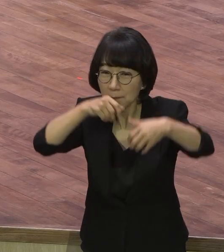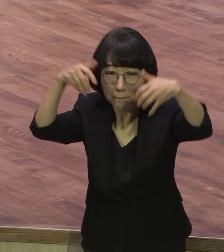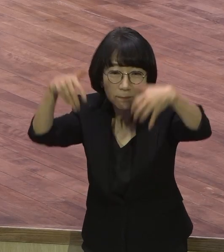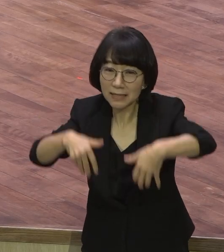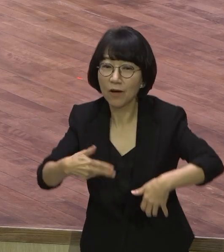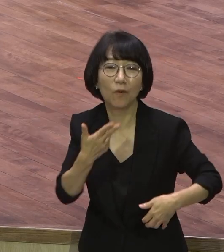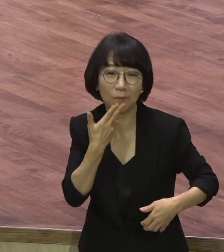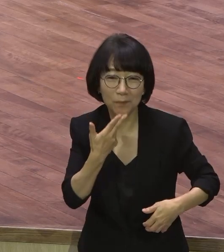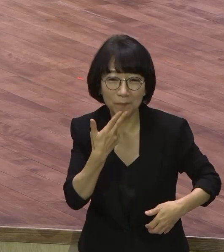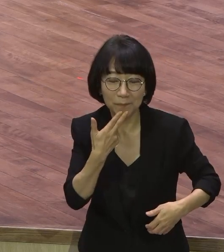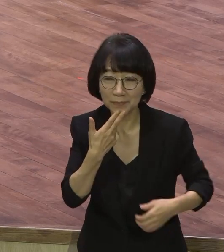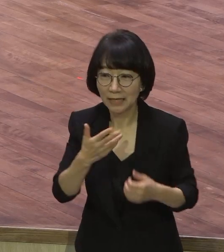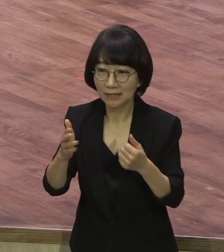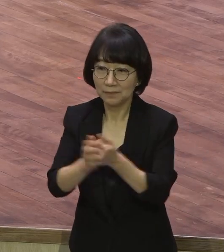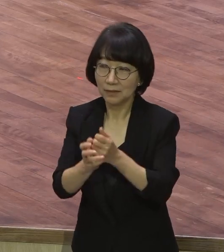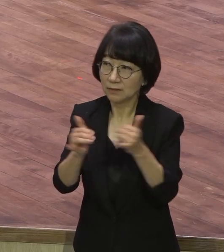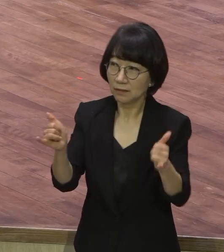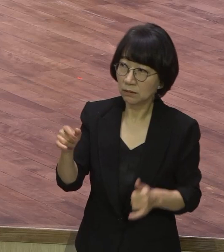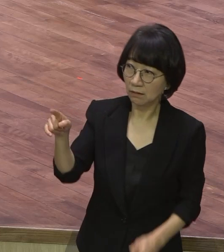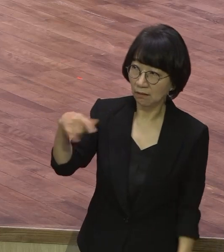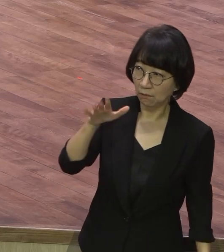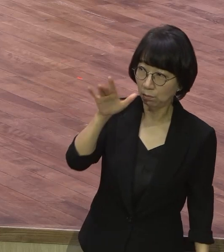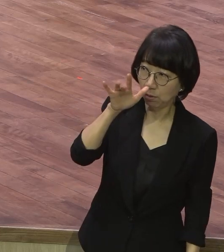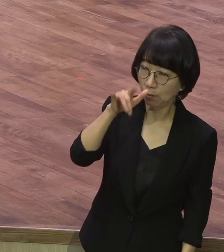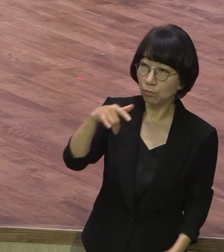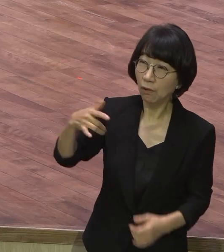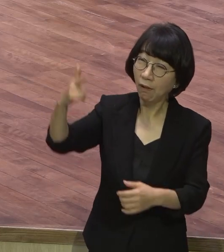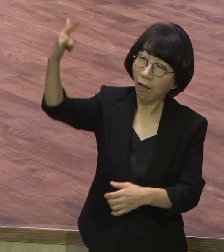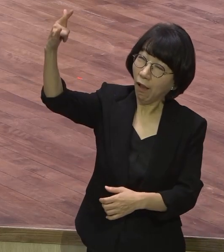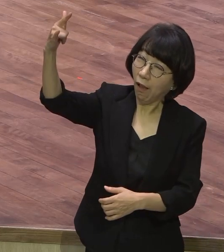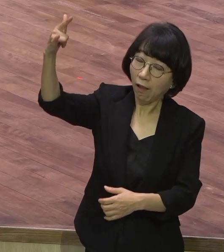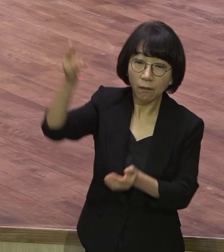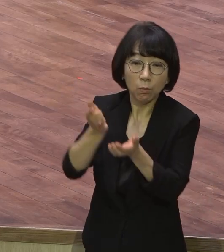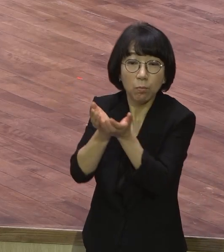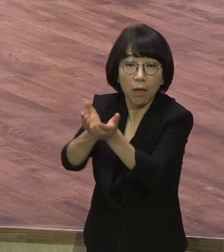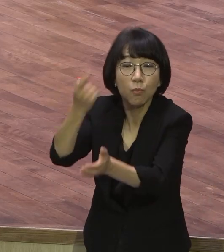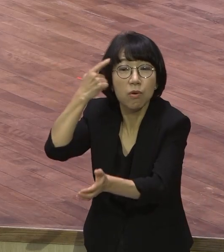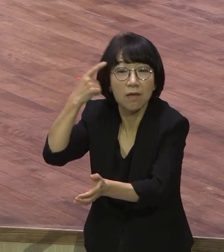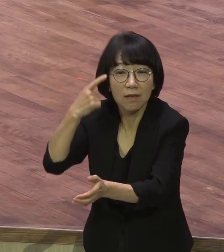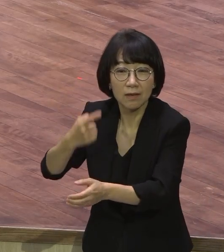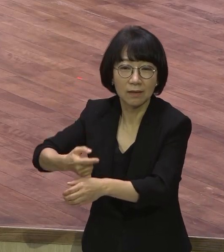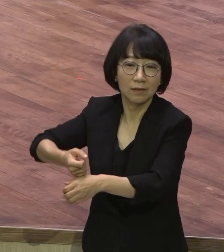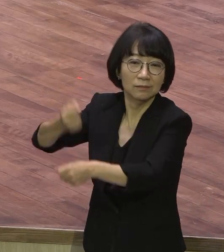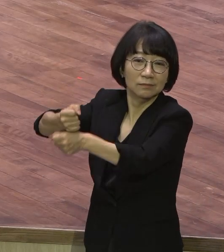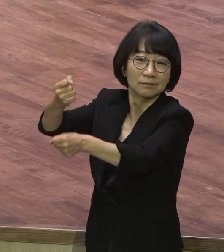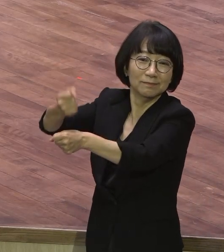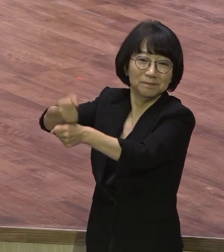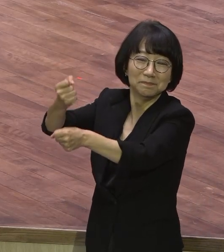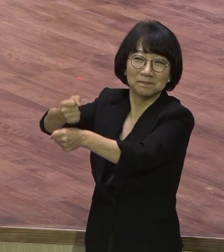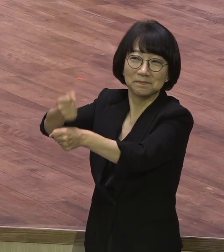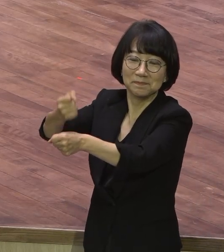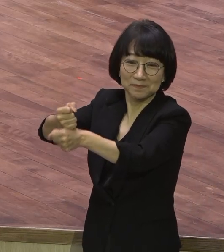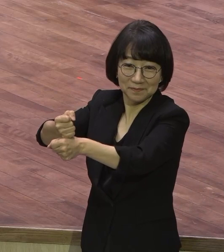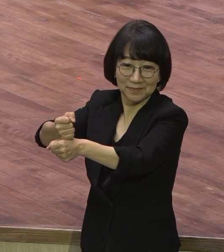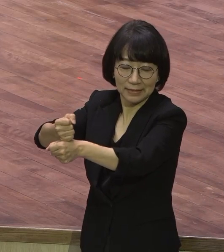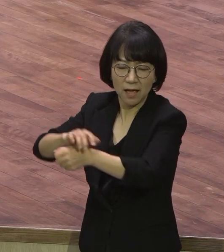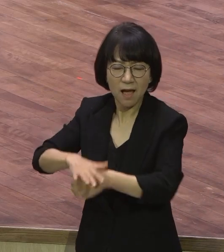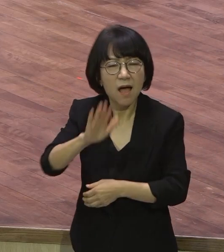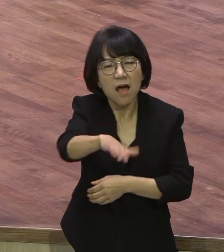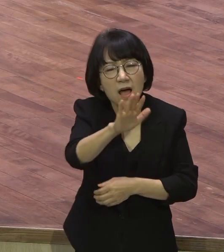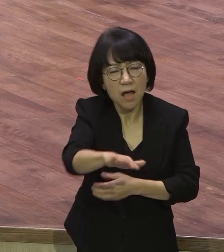노아 전에는. 그러니까 더 이해가 안 되죠. 갑자기 하나님이 지금 비로